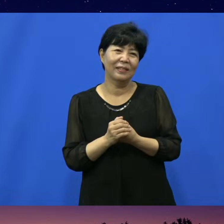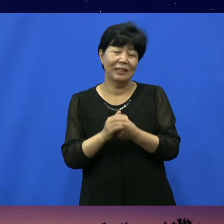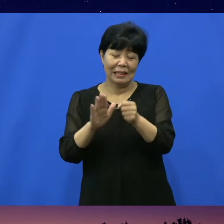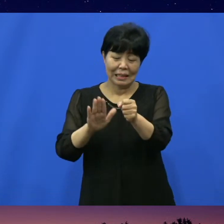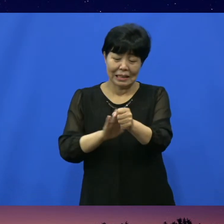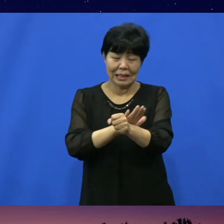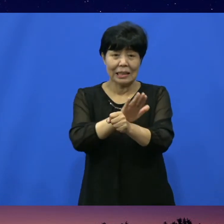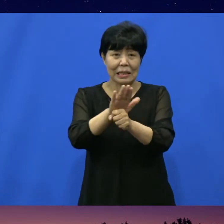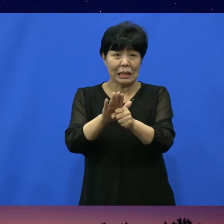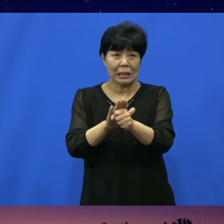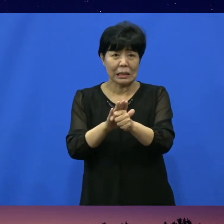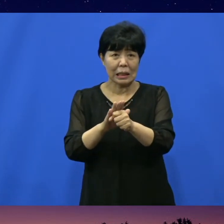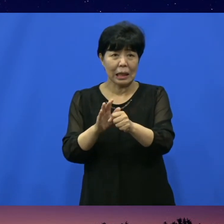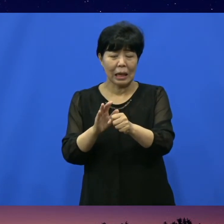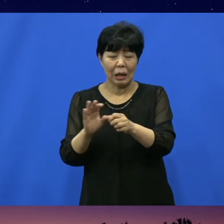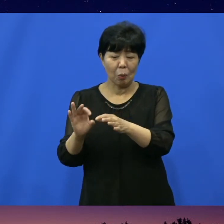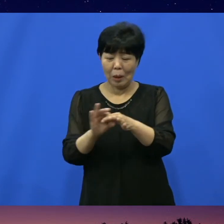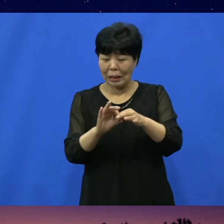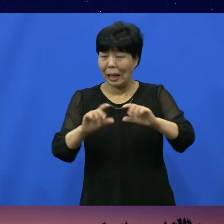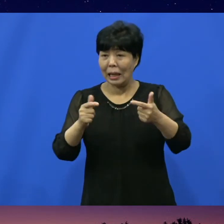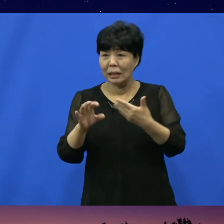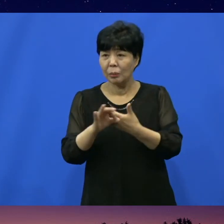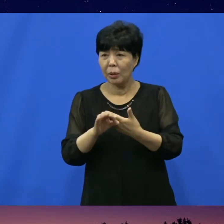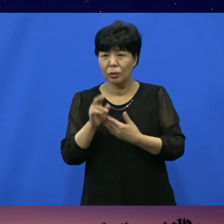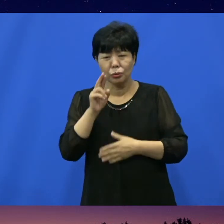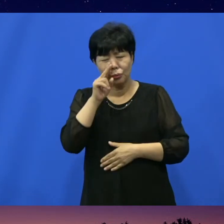사랑의 관계가 아닌데 질투가 일어난다고, 뭐 이상한 거.